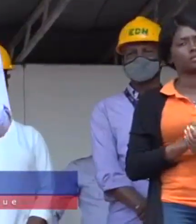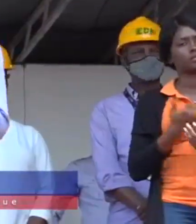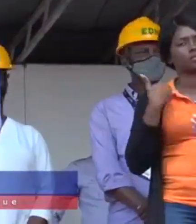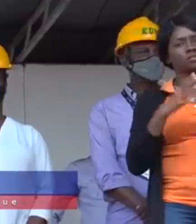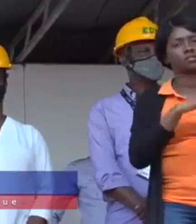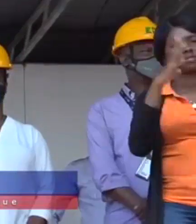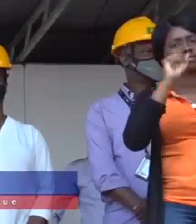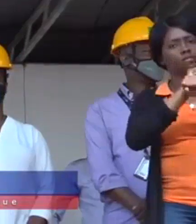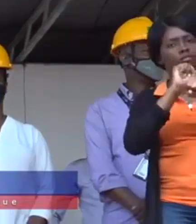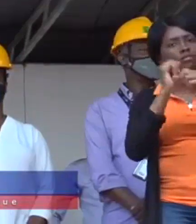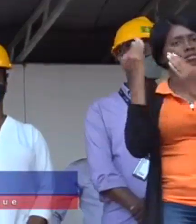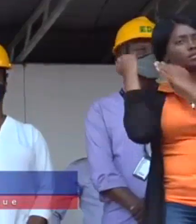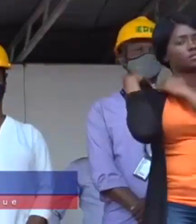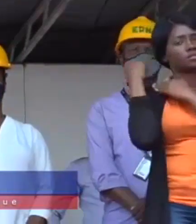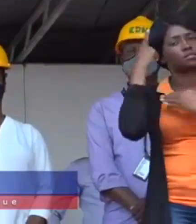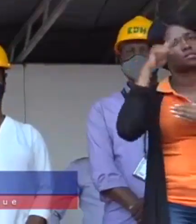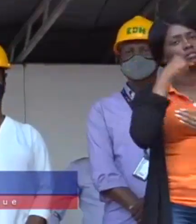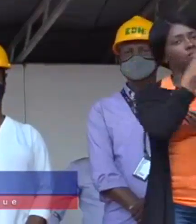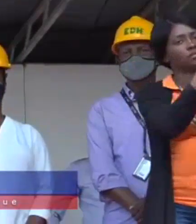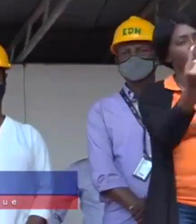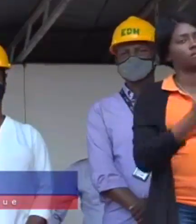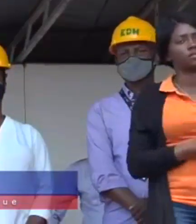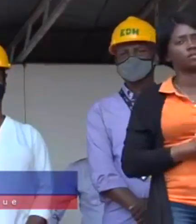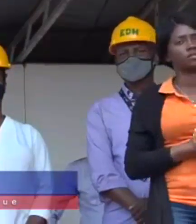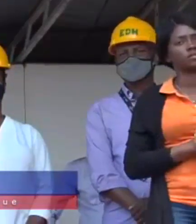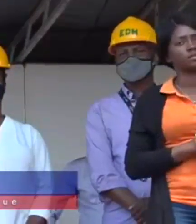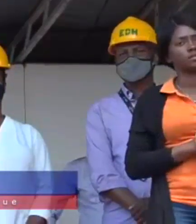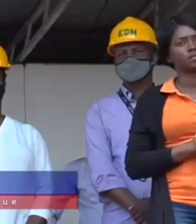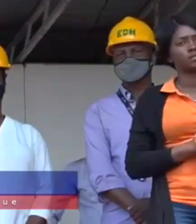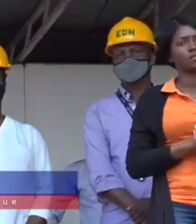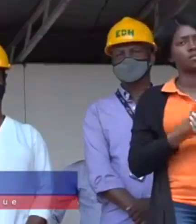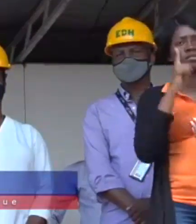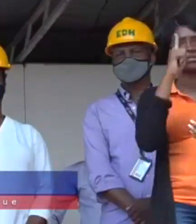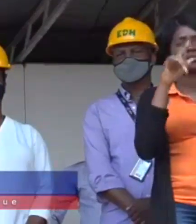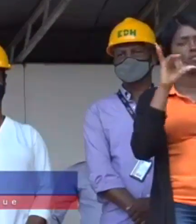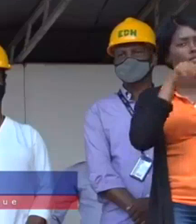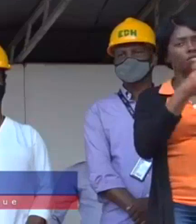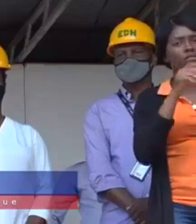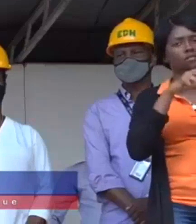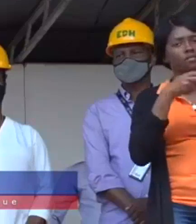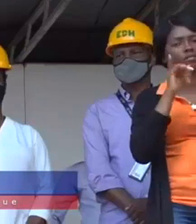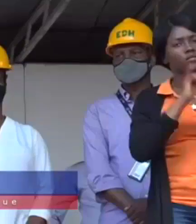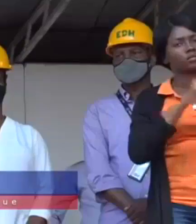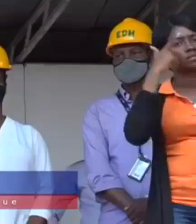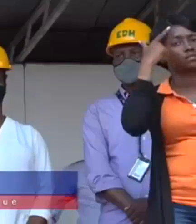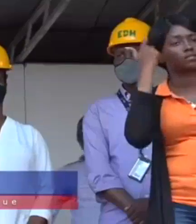ou de l'ombre. Ça veut dire, c'est pour me dire non. Et c'est lui, mais moi pas tout problème ça. Problème. Parce